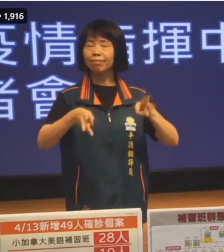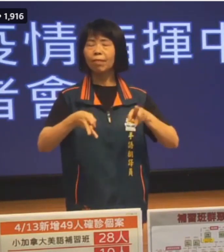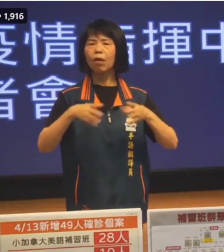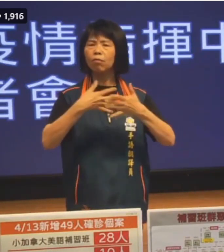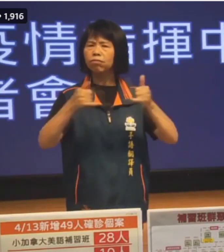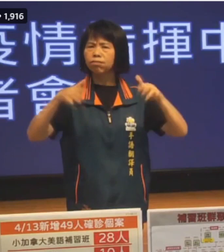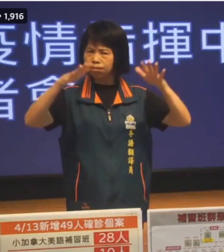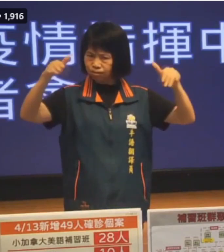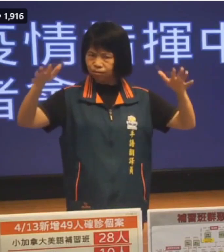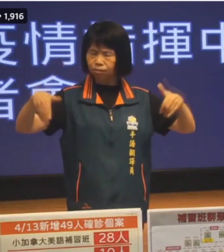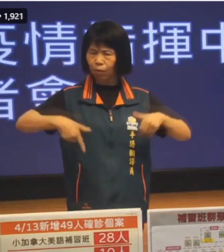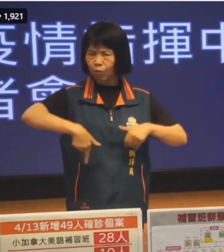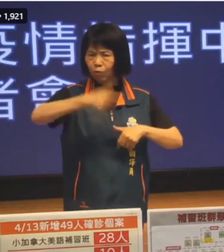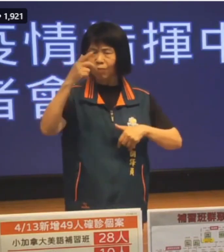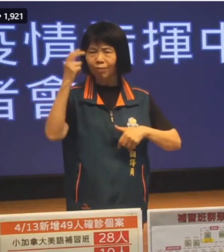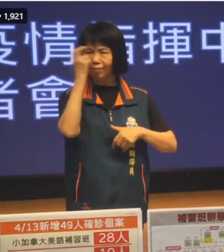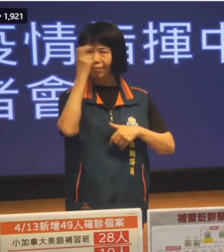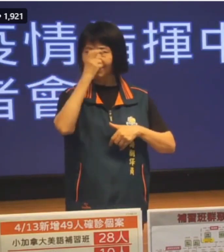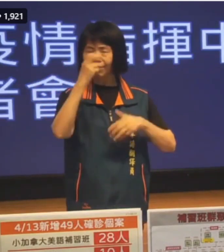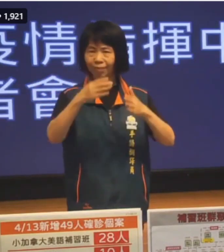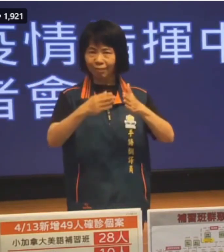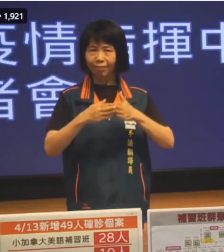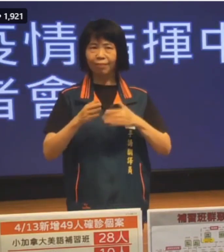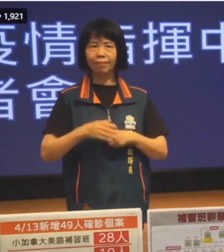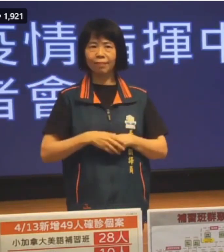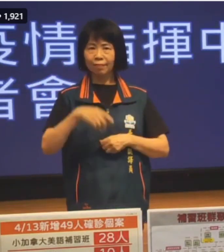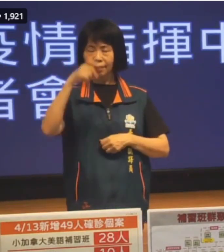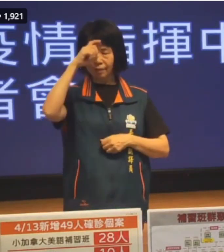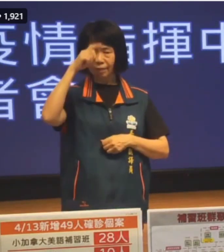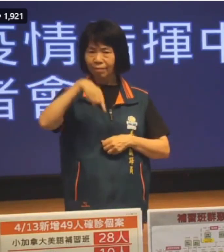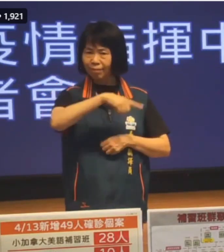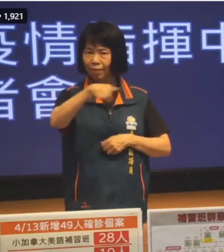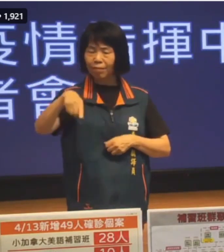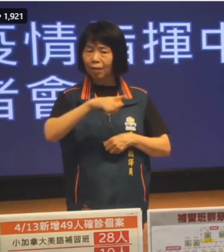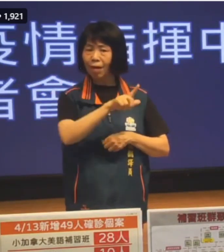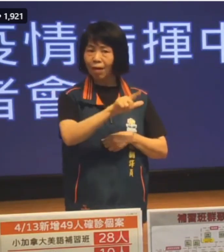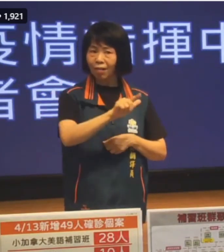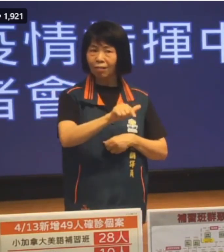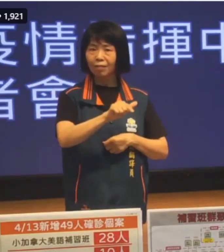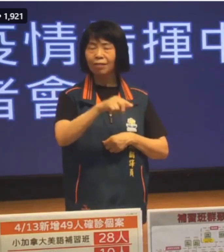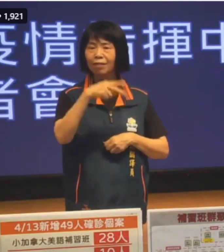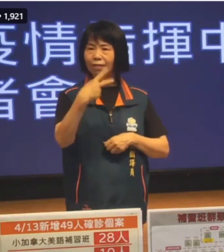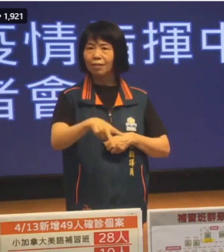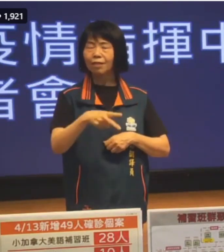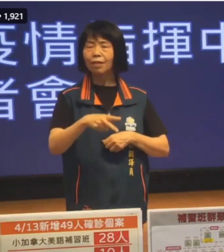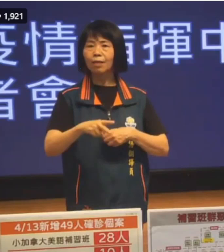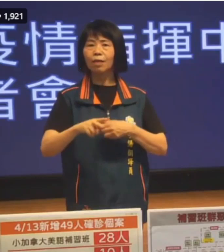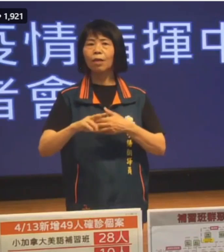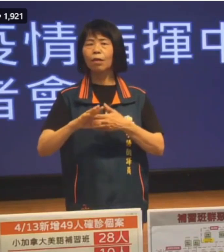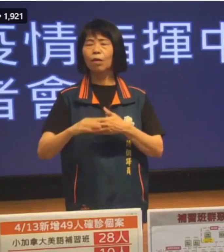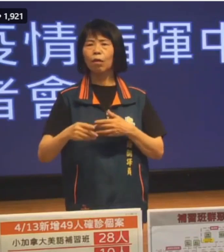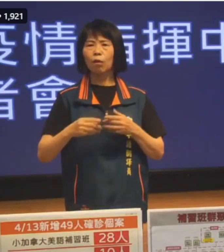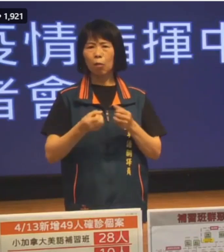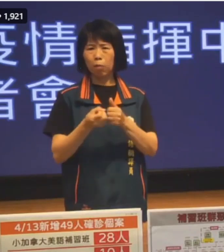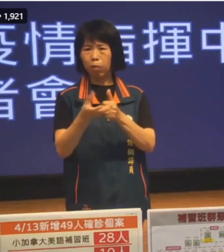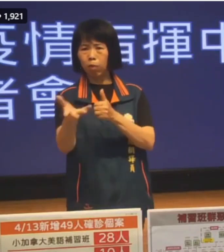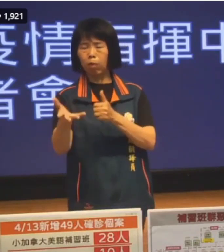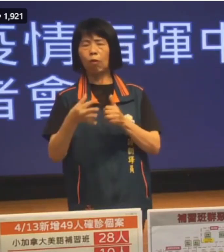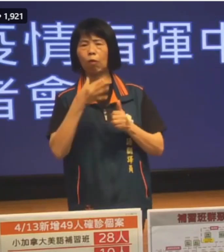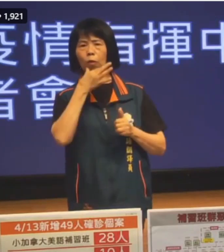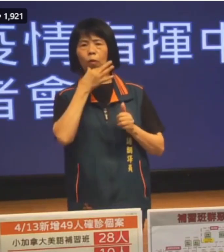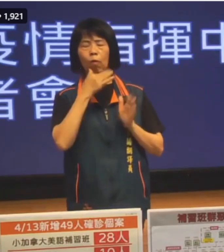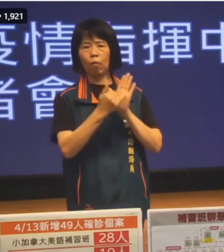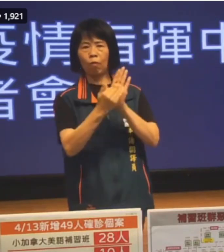快的召回，然后去做快筛，希望能够把看何家人这些老师他还有没有在外溢到外面去那这